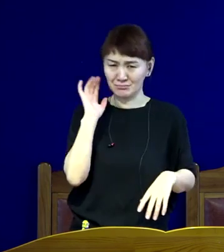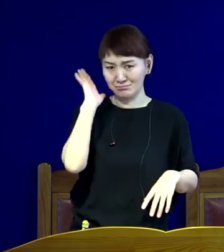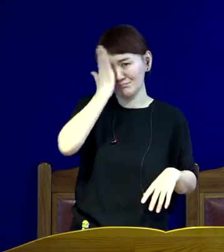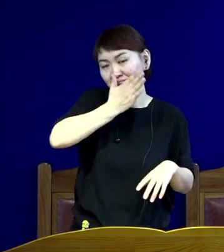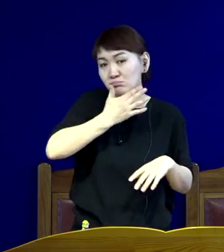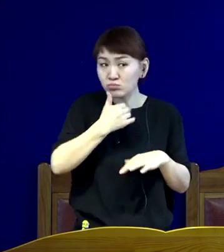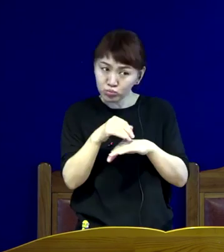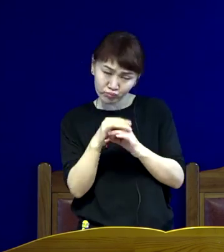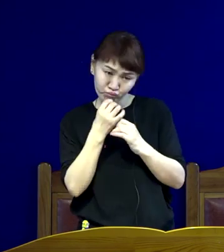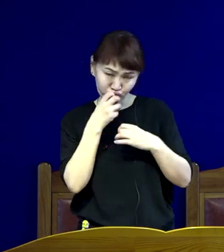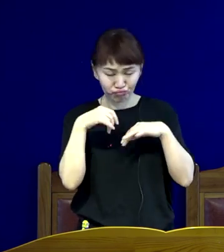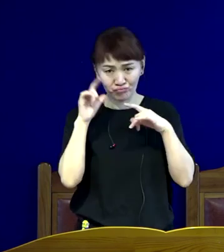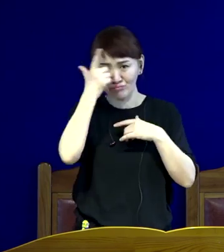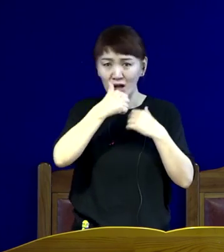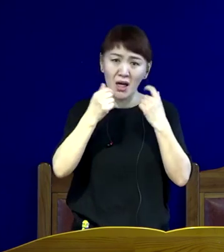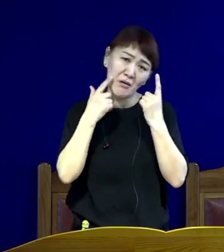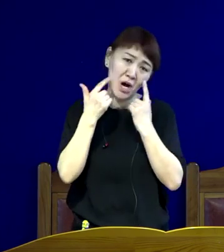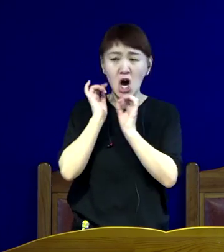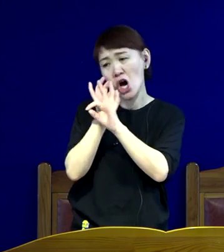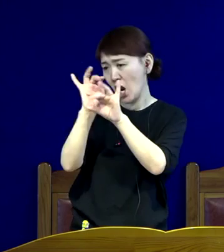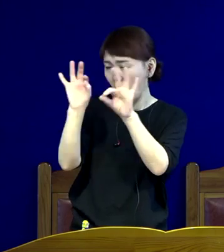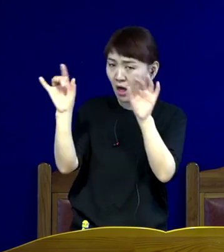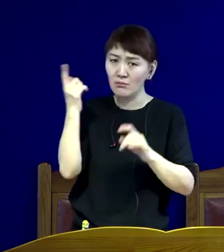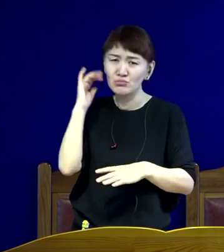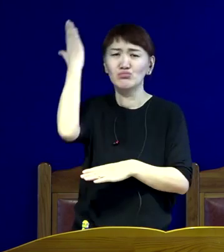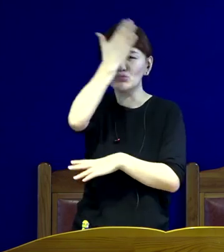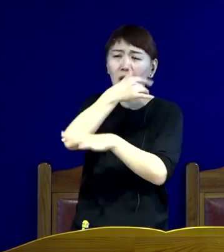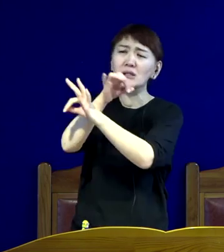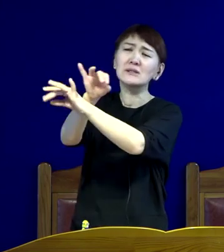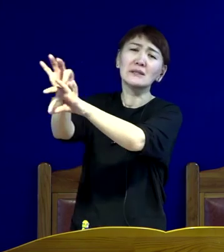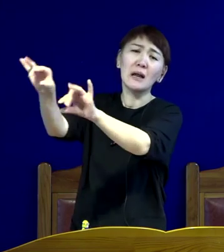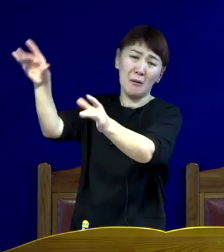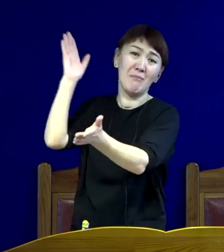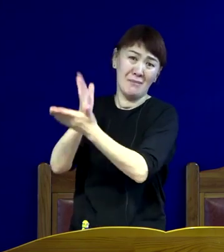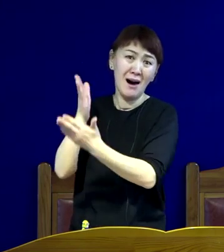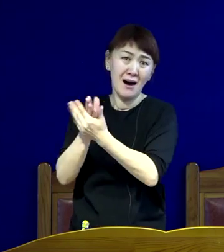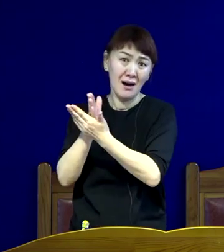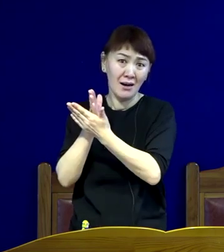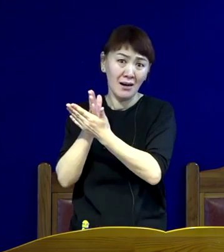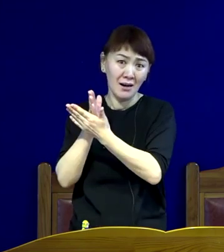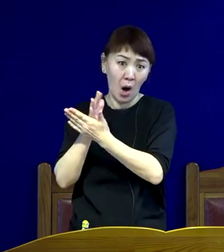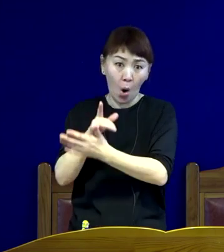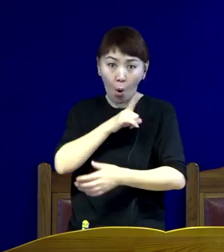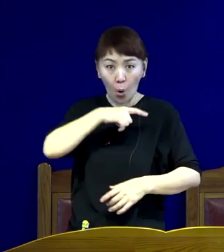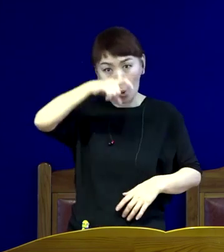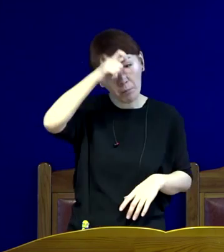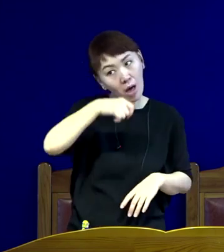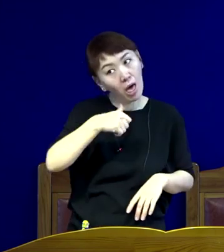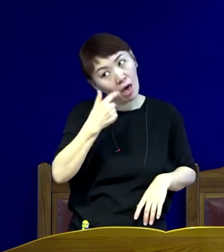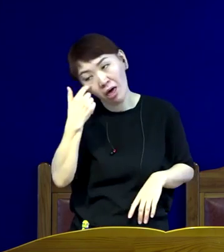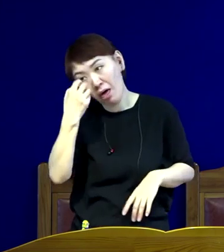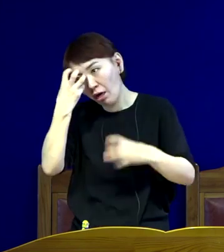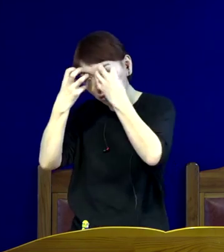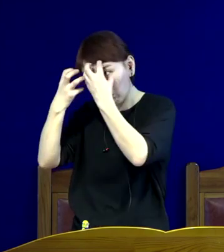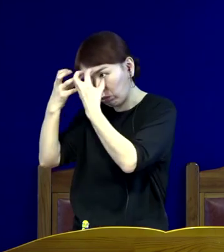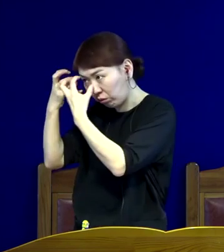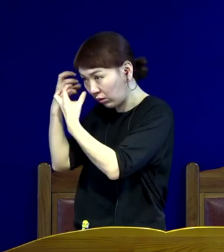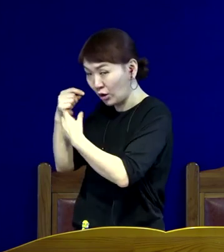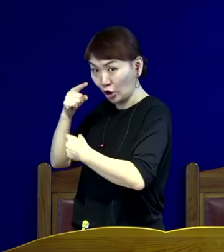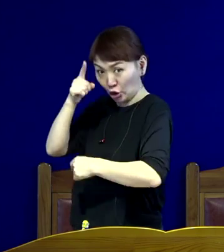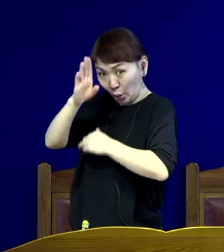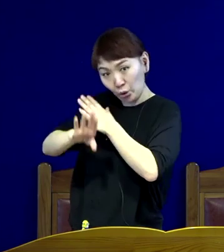эмэгтэй, хөөрдөм эмэгтэй, үзэсгэлэнтэй эмэгтэй маш олон байгаа. Тэр өөрийн ухаангүй ингээл нүдэрээ хараад байх юм бол нэг л